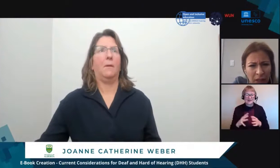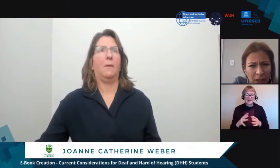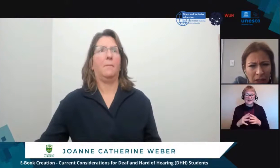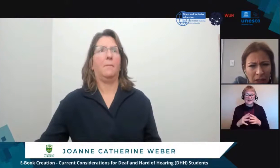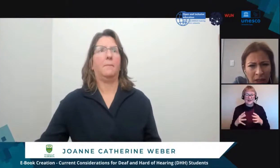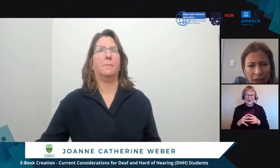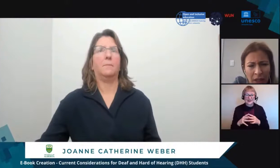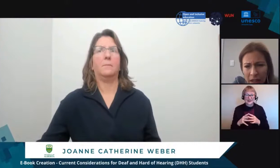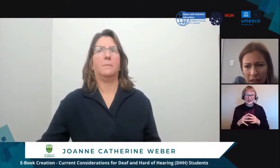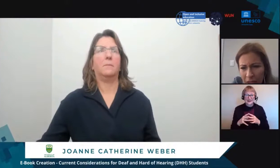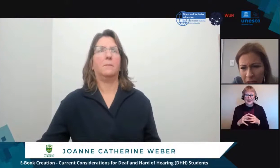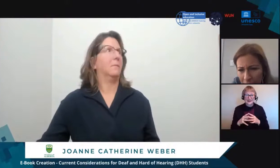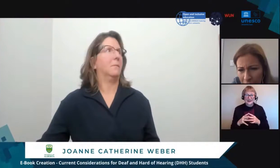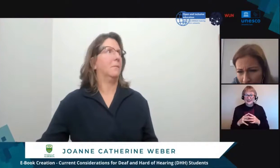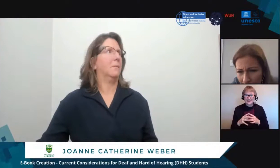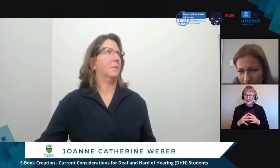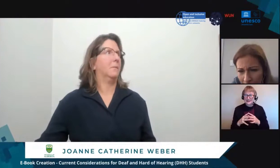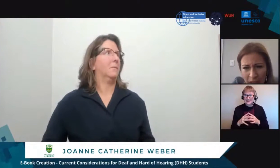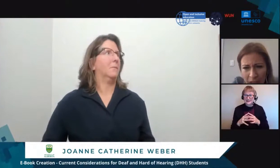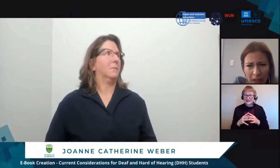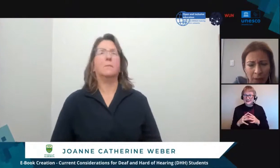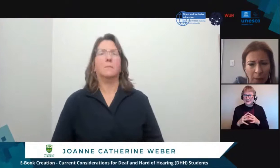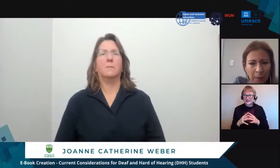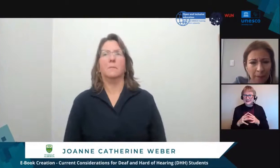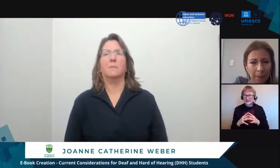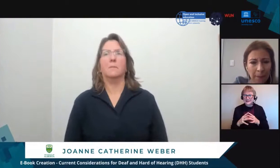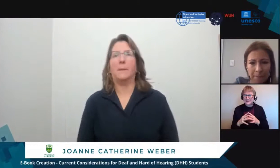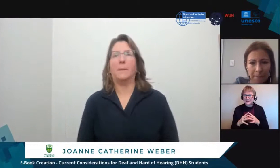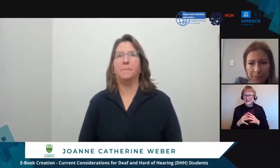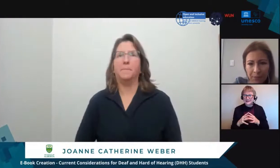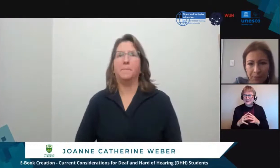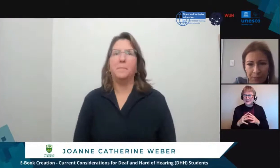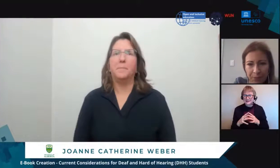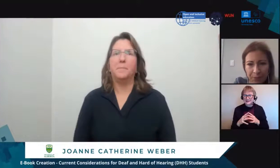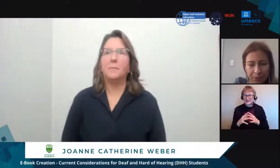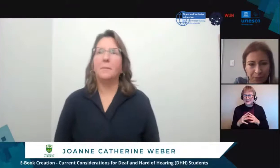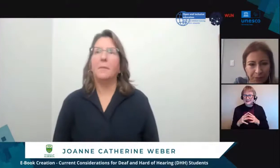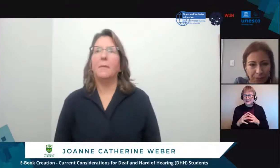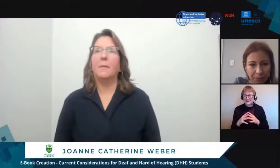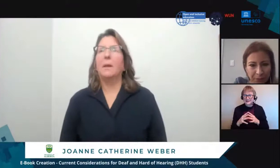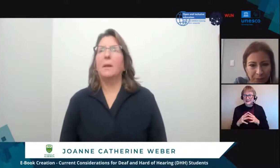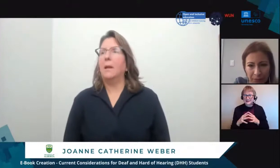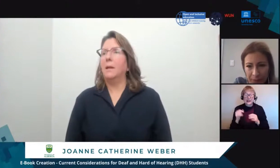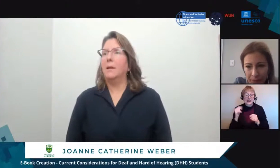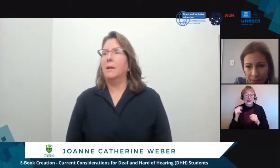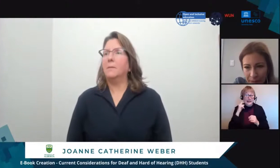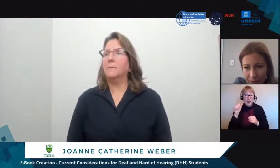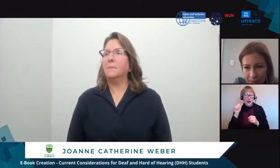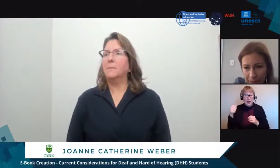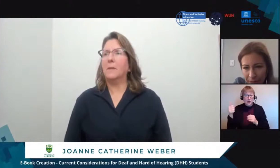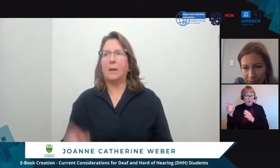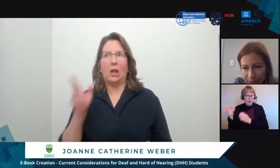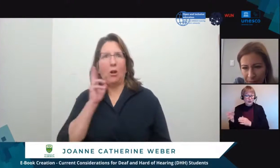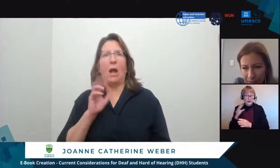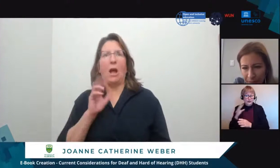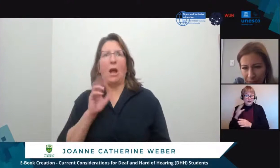felicitación, pero estamos esperando algunas preguntas y espero que la audiencia haga muchas preguntas.